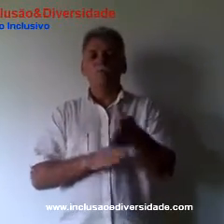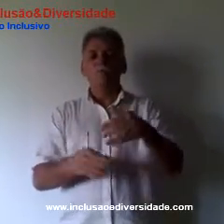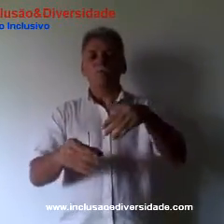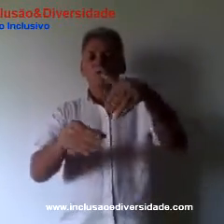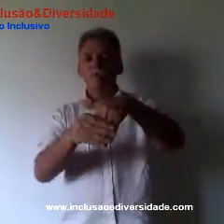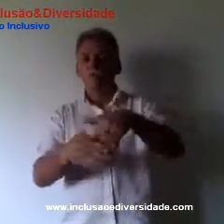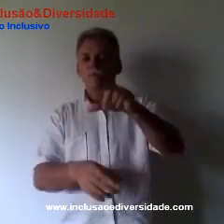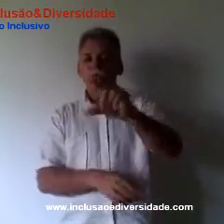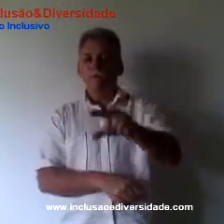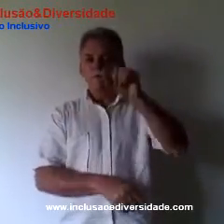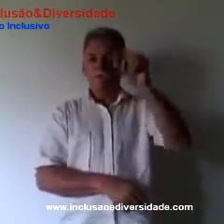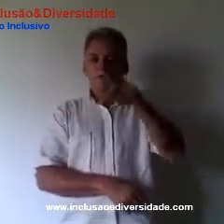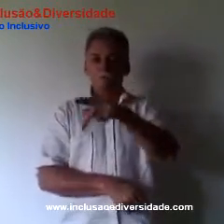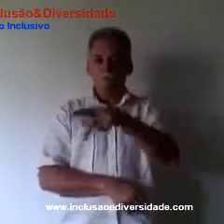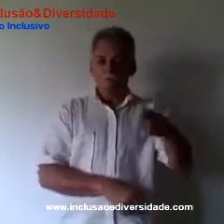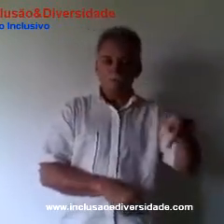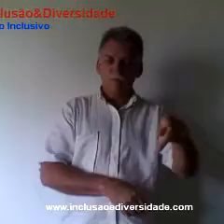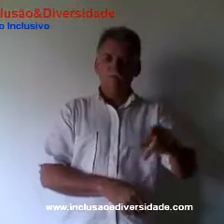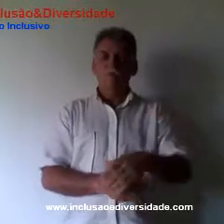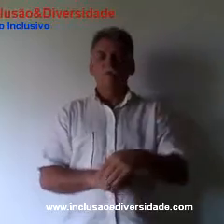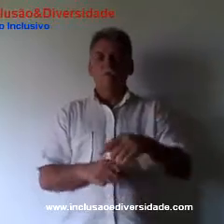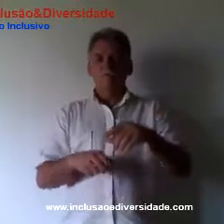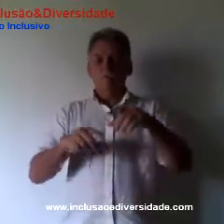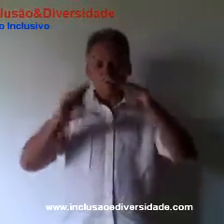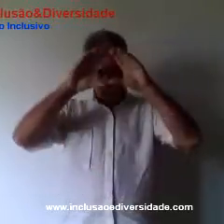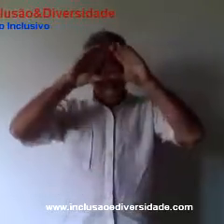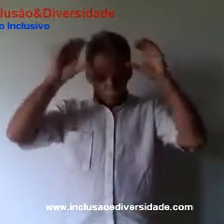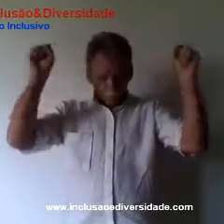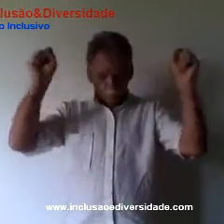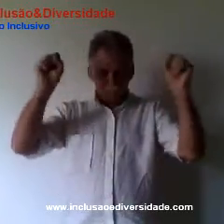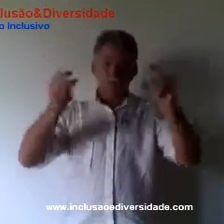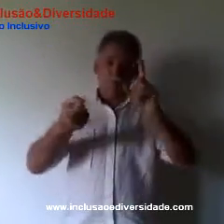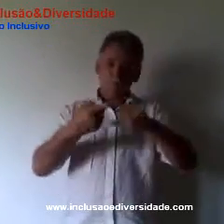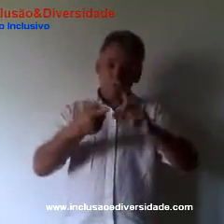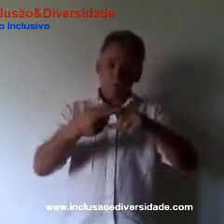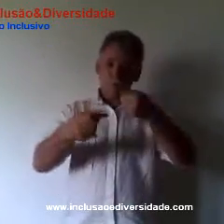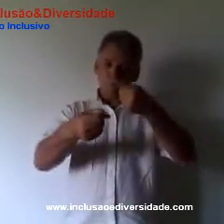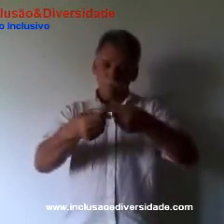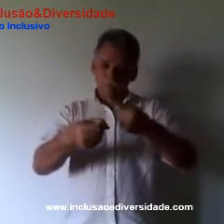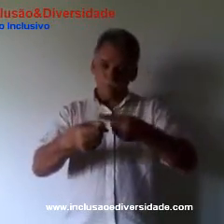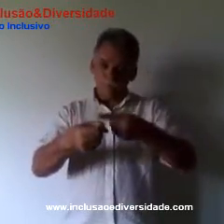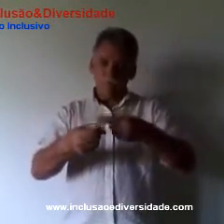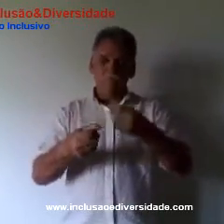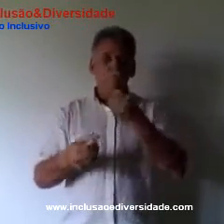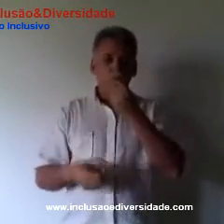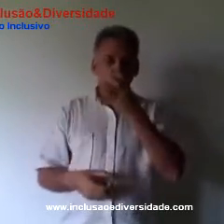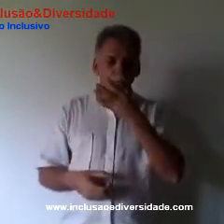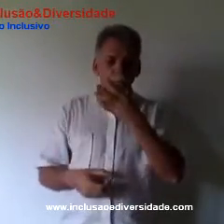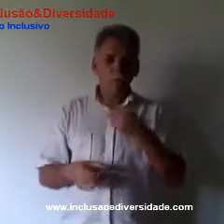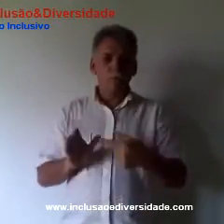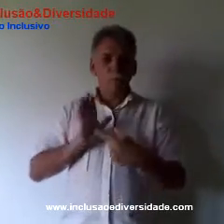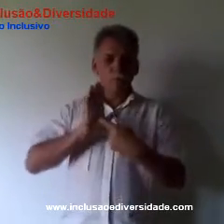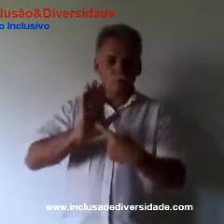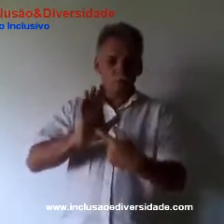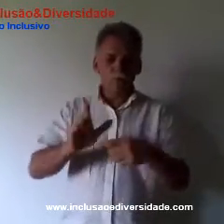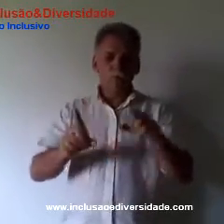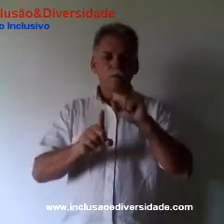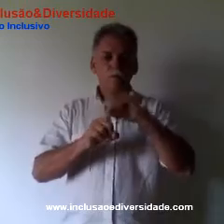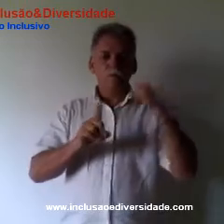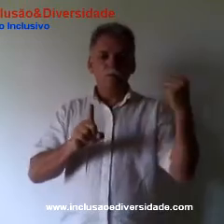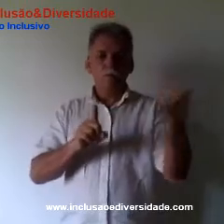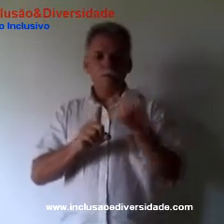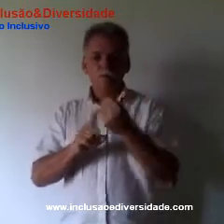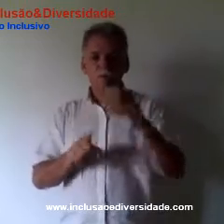as eleições para os conselhos de direitos, o poder que a sociedade civil infelizmente está